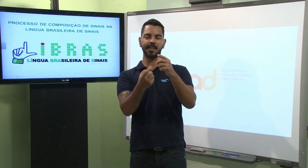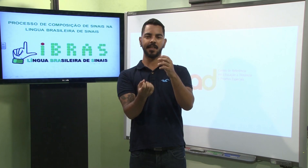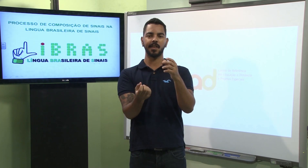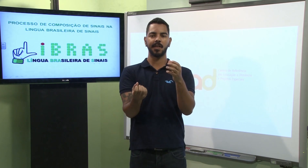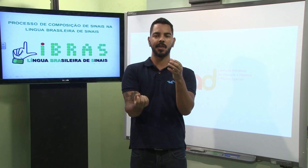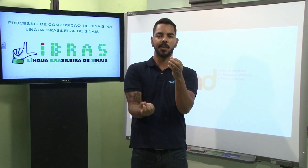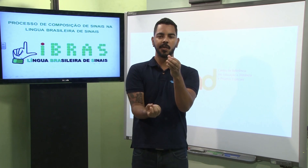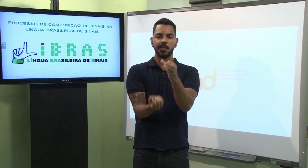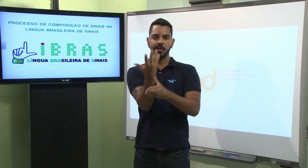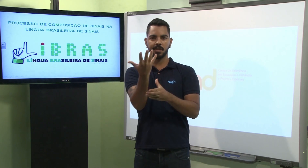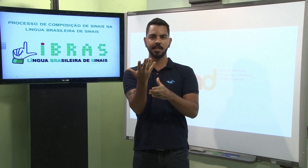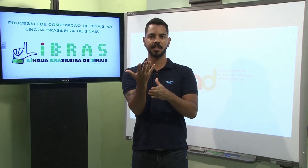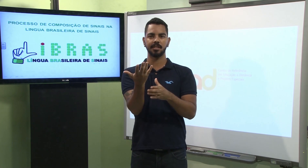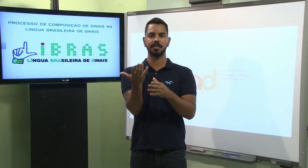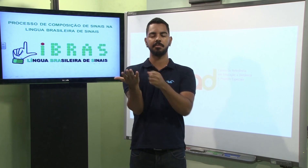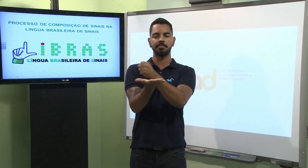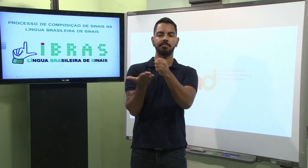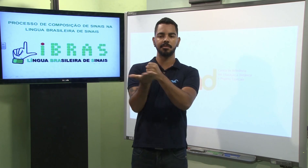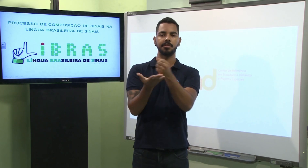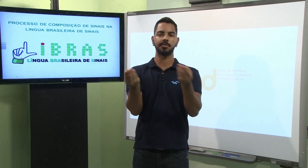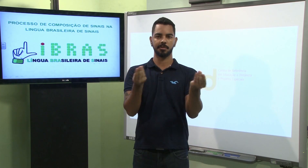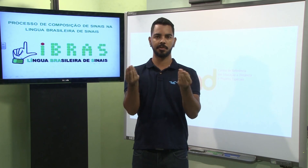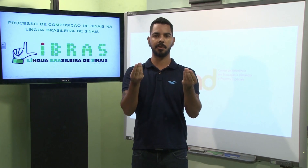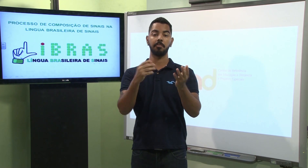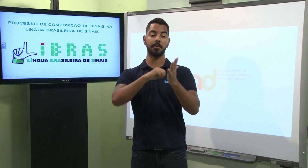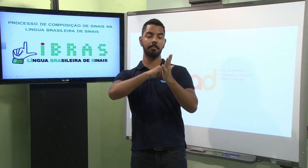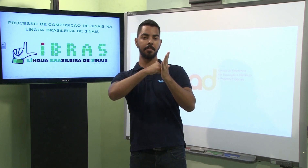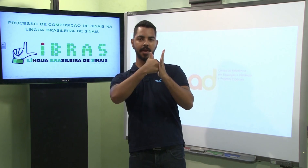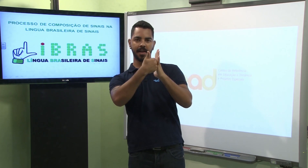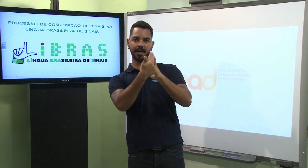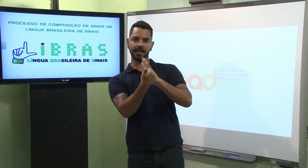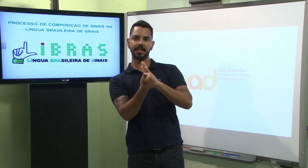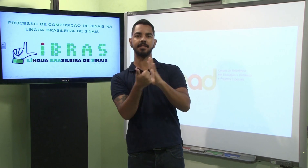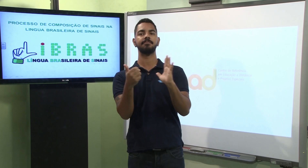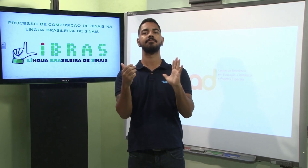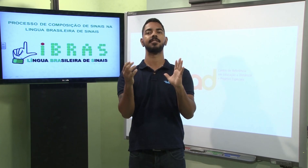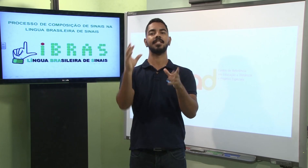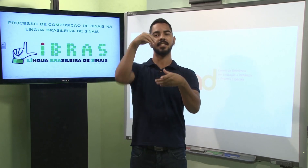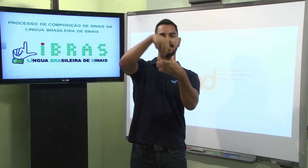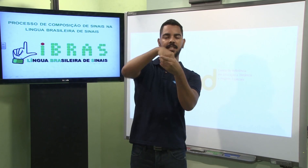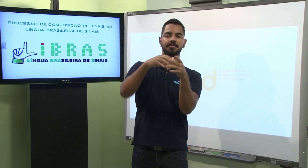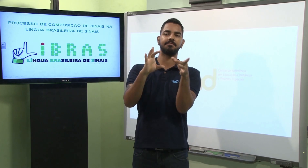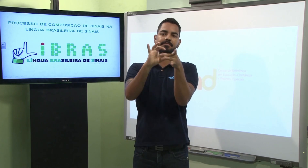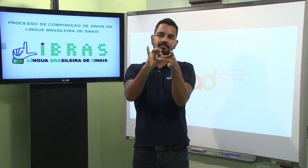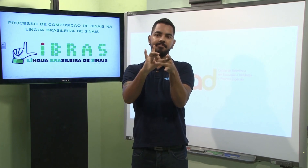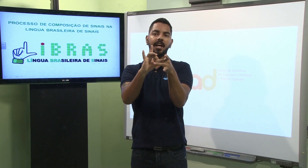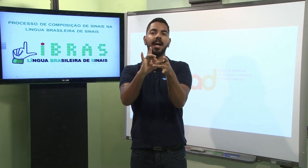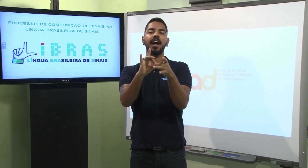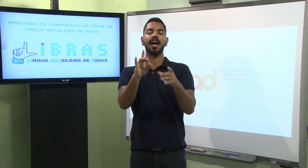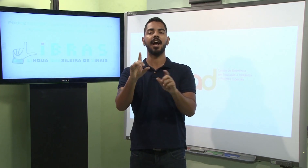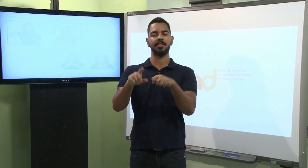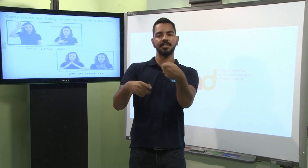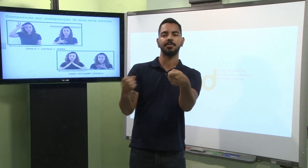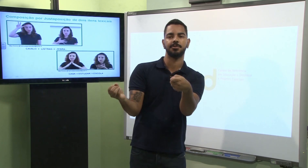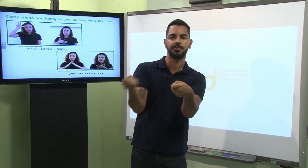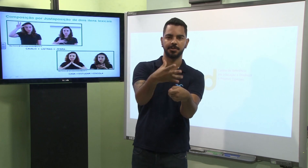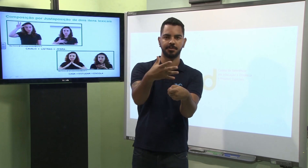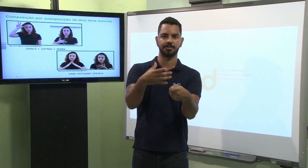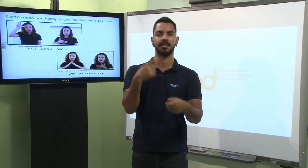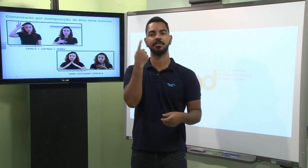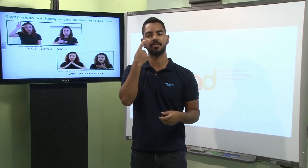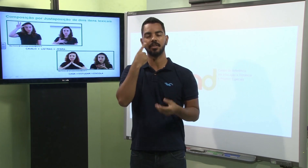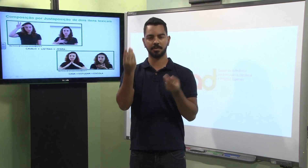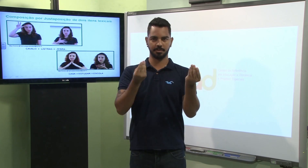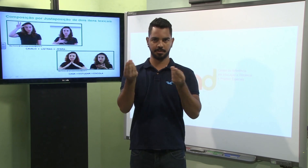estes parâmetros. E dando sequência, iremos a partir de agora ver como funciona esse processo, ok? Processos